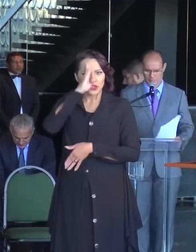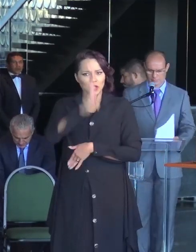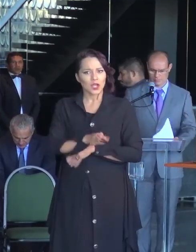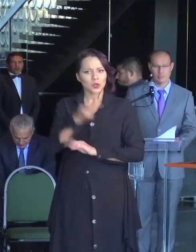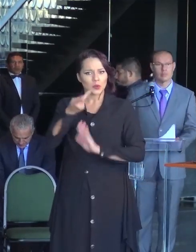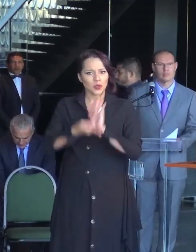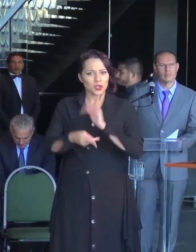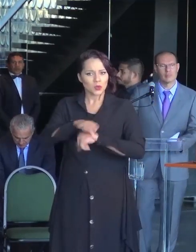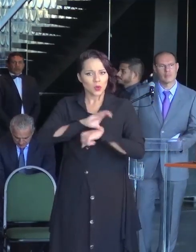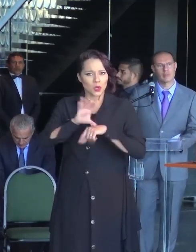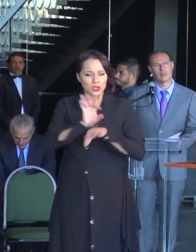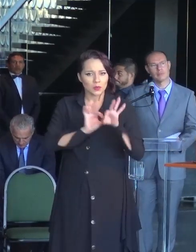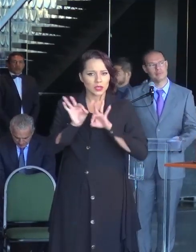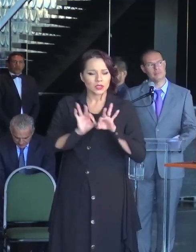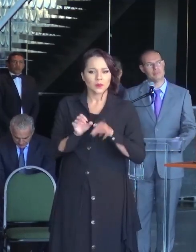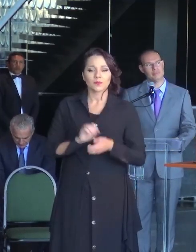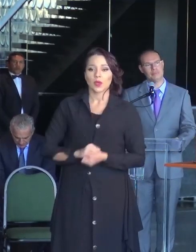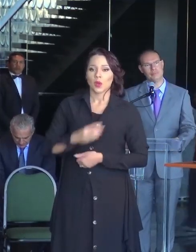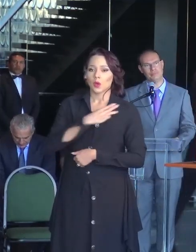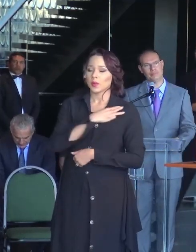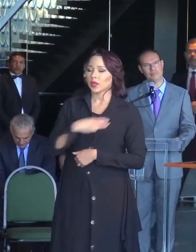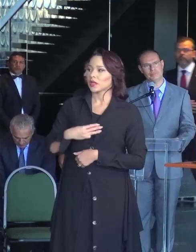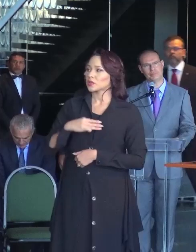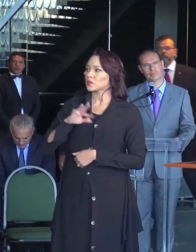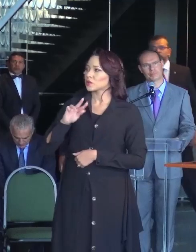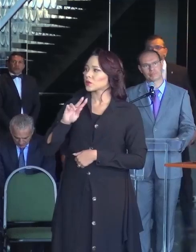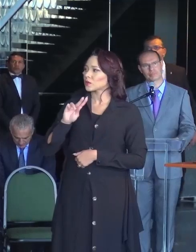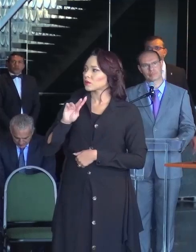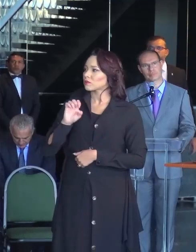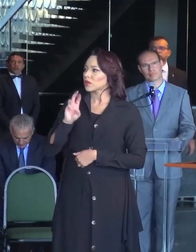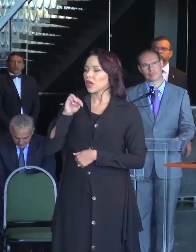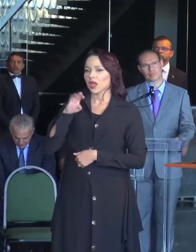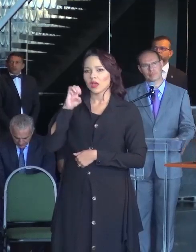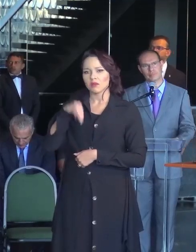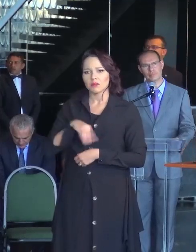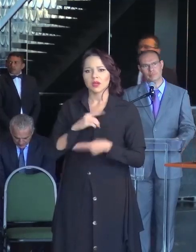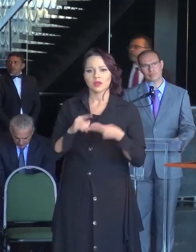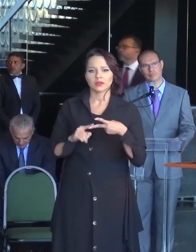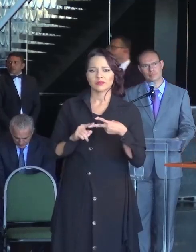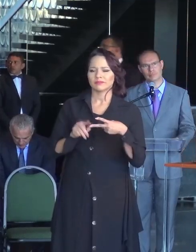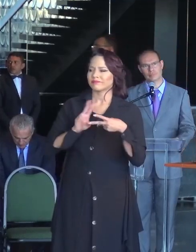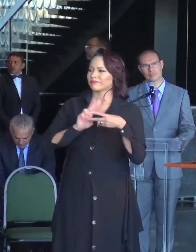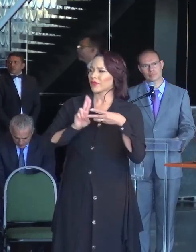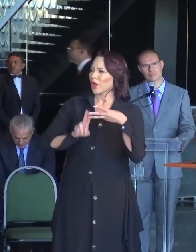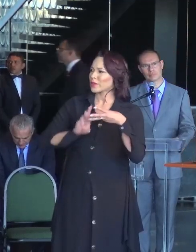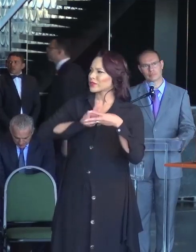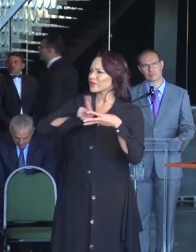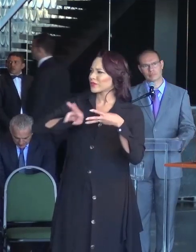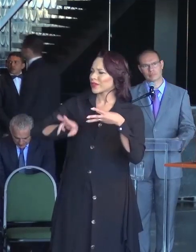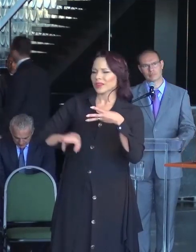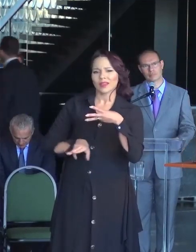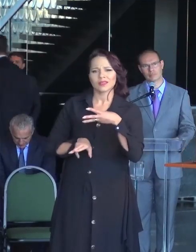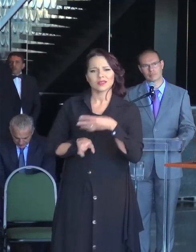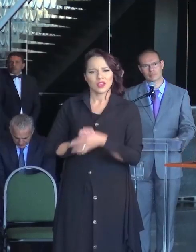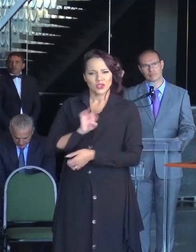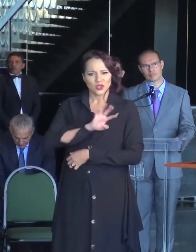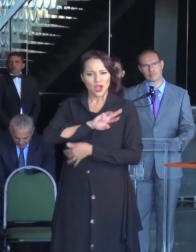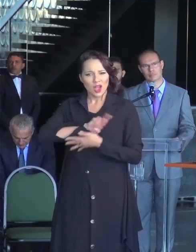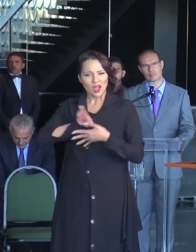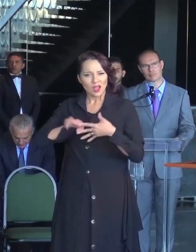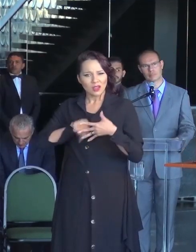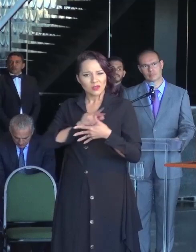anteprojeto do Código, o ministro Herman Benjamin, Kazuo Watanabe, Ada Pellegrini Grinover, tantos outros, mas não só